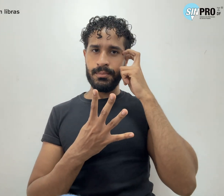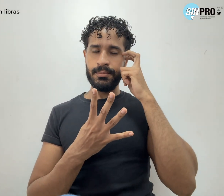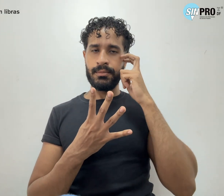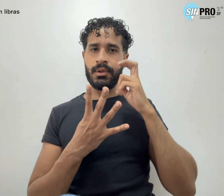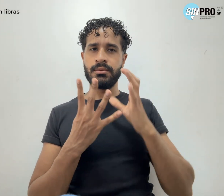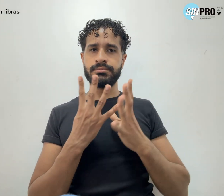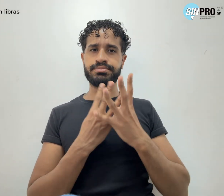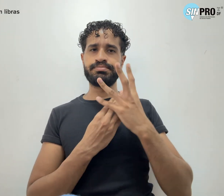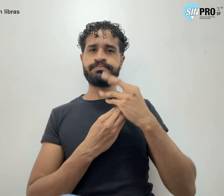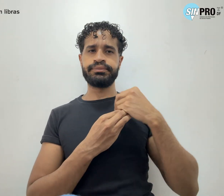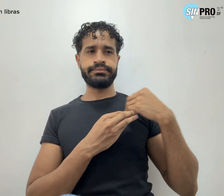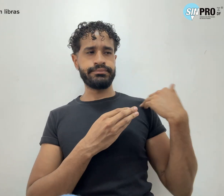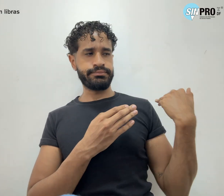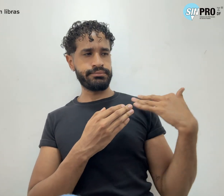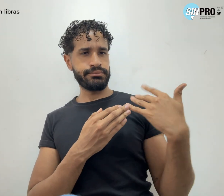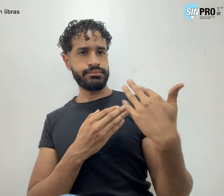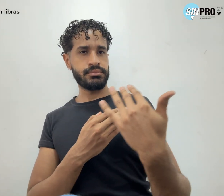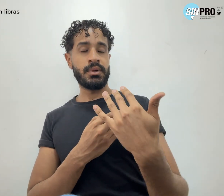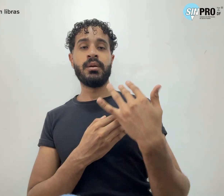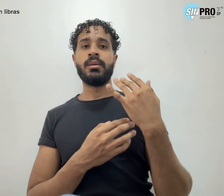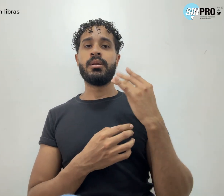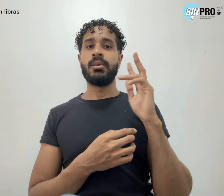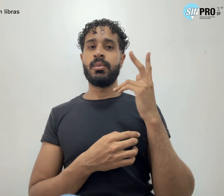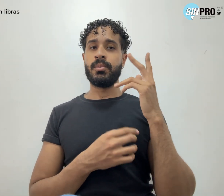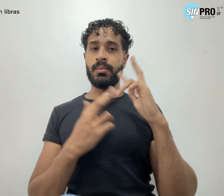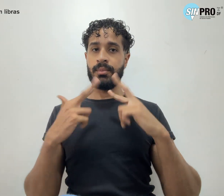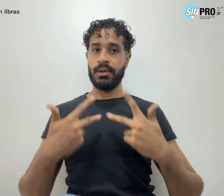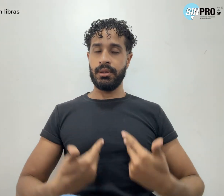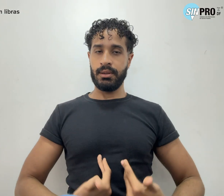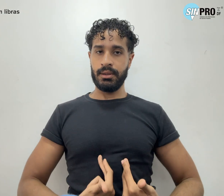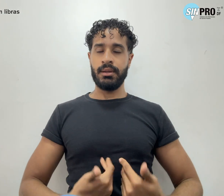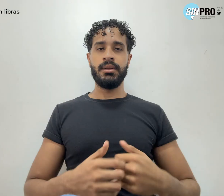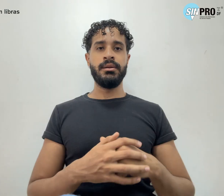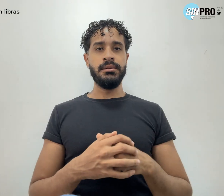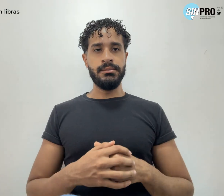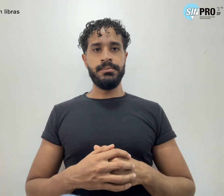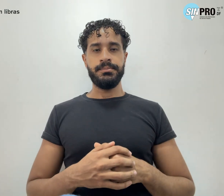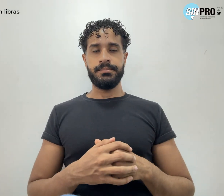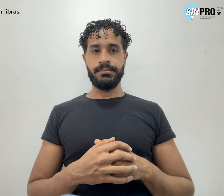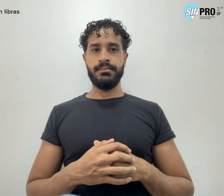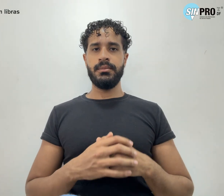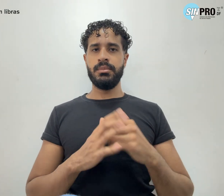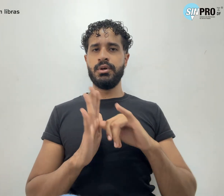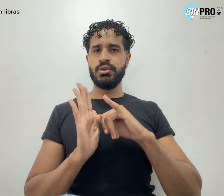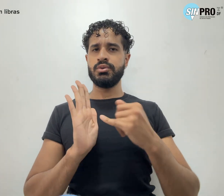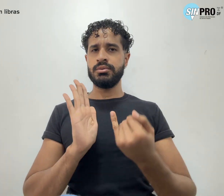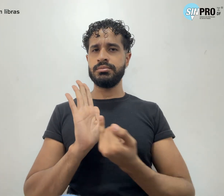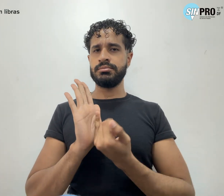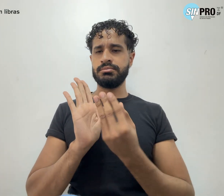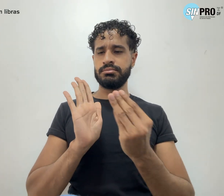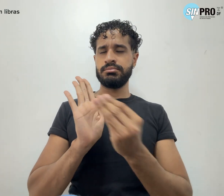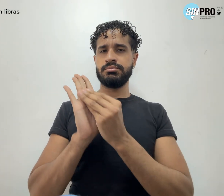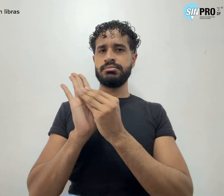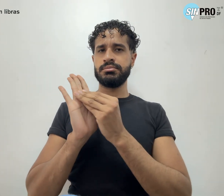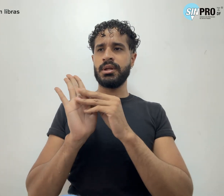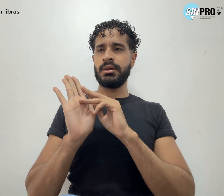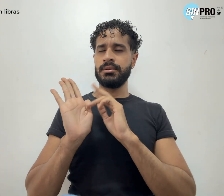pela humanidade. Nas justificativas, há menção ao reconhecimento de